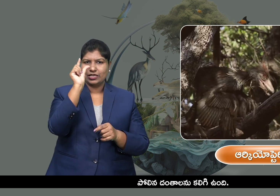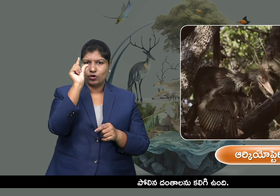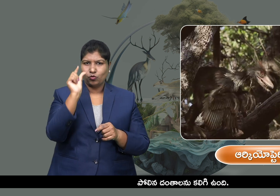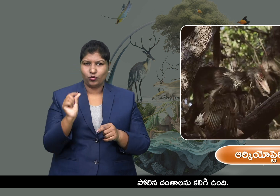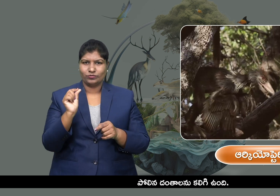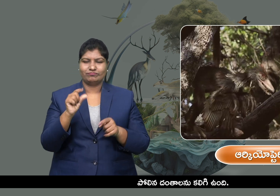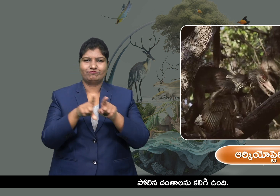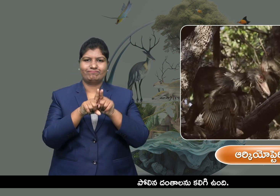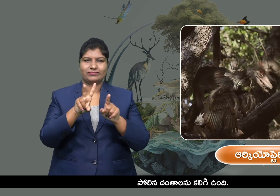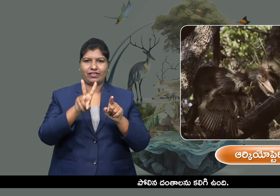కలిగి ఉంటుంది.